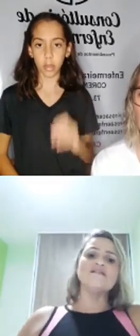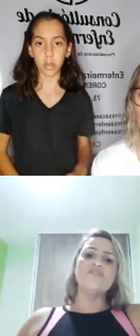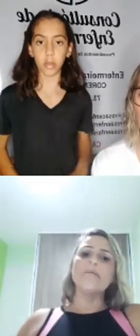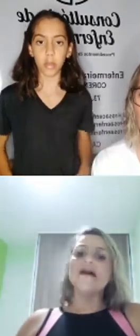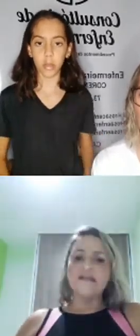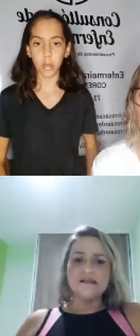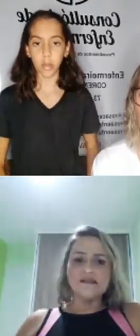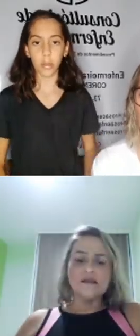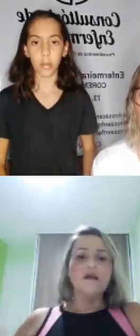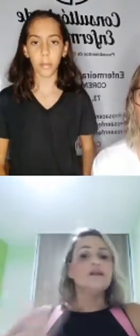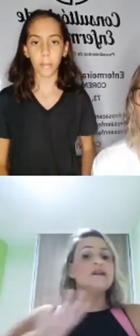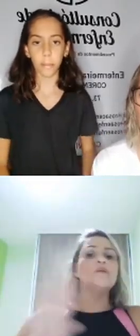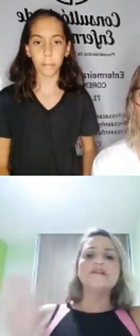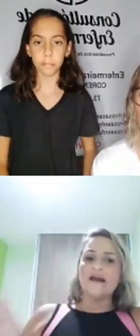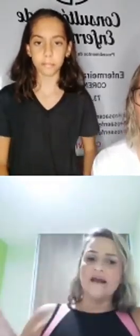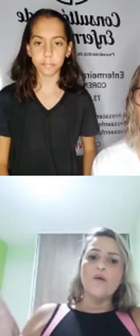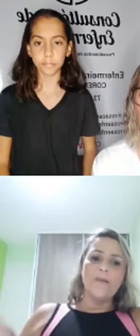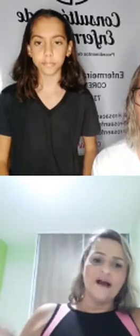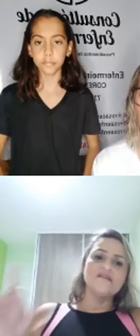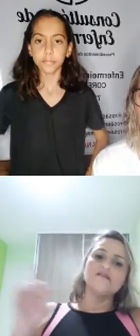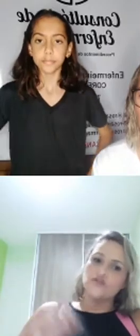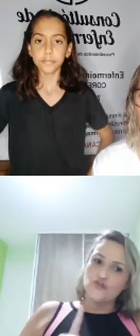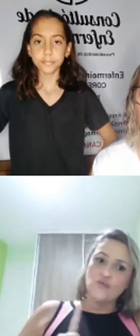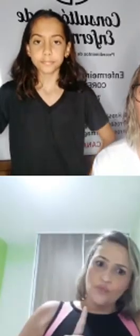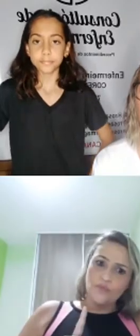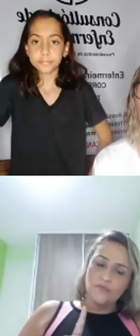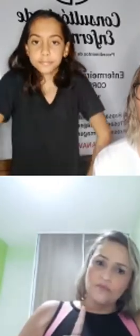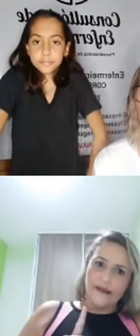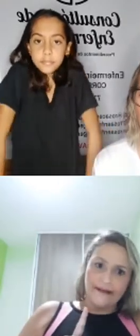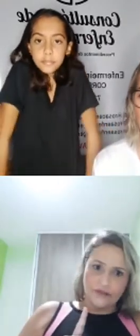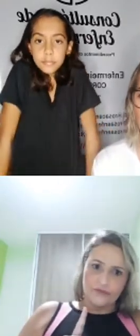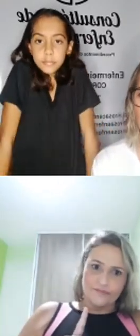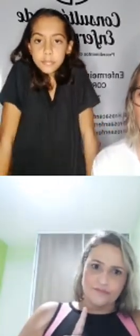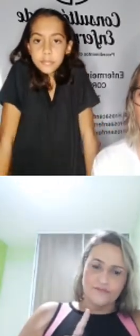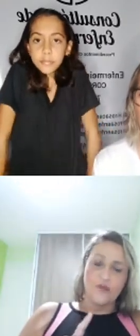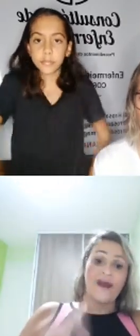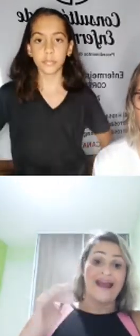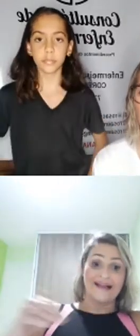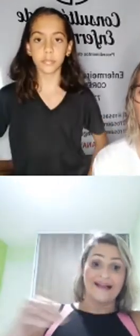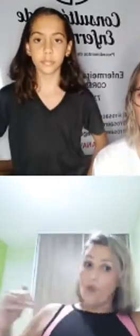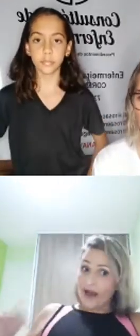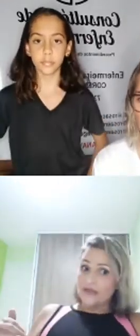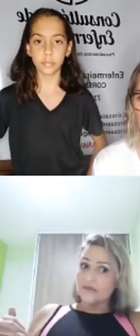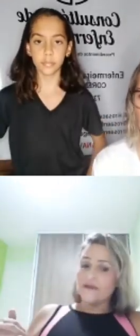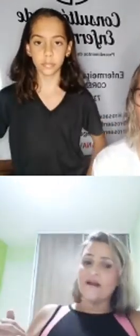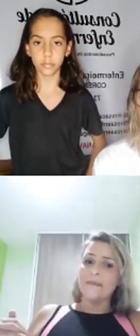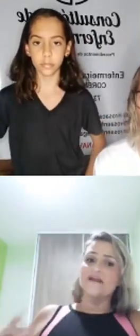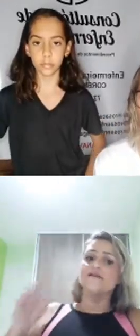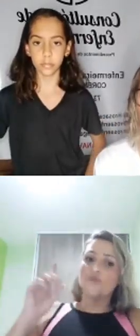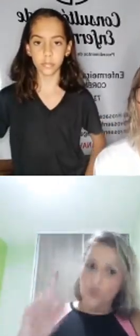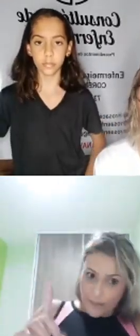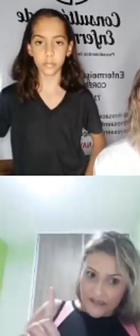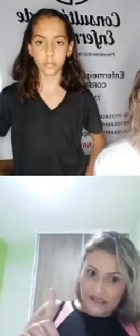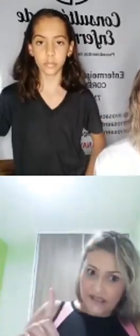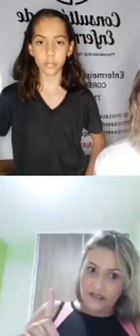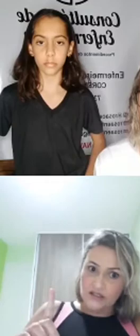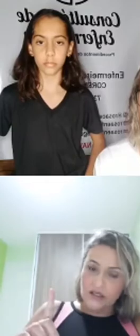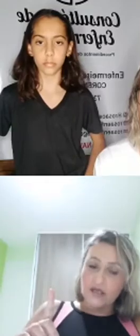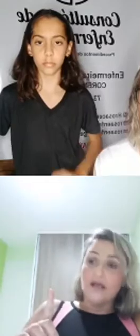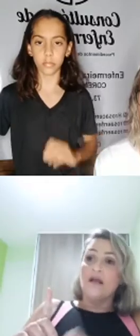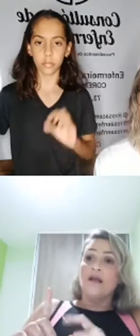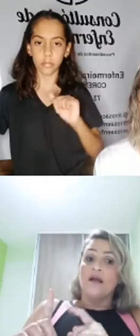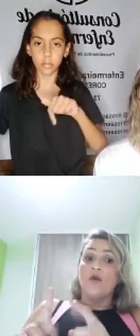as enfermarias não internam mais de um leito. Então, cada quarto tem apenas um